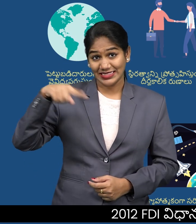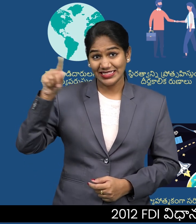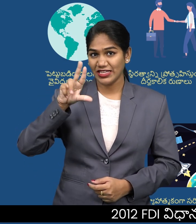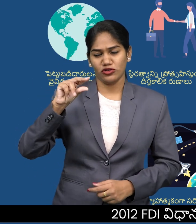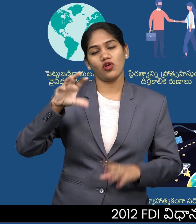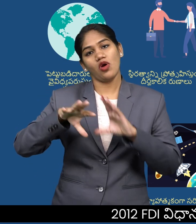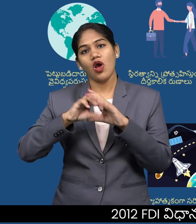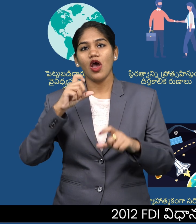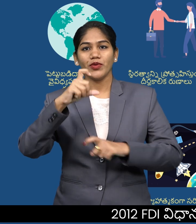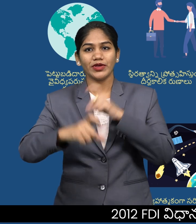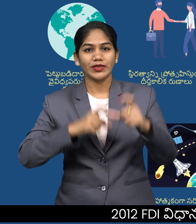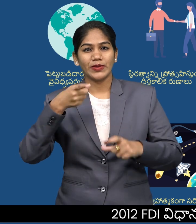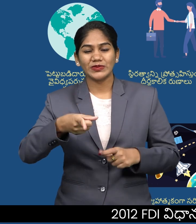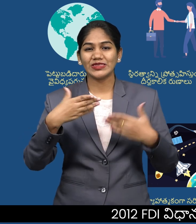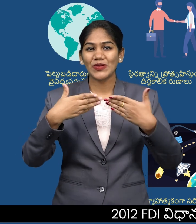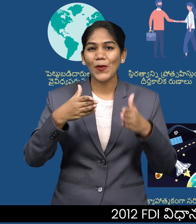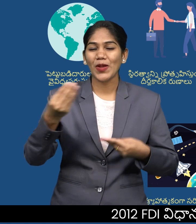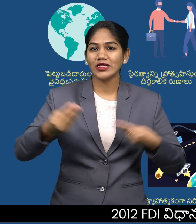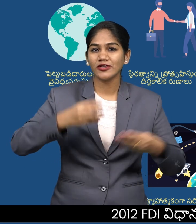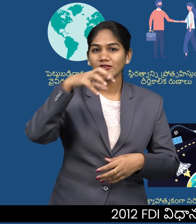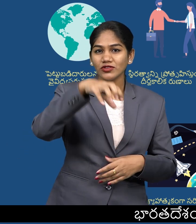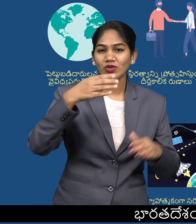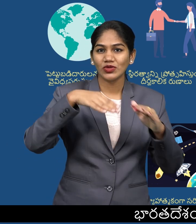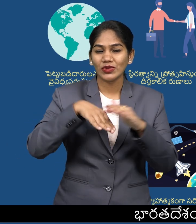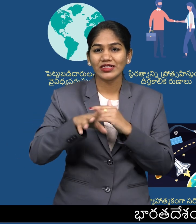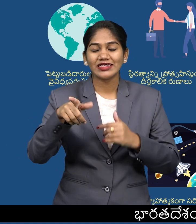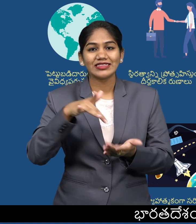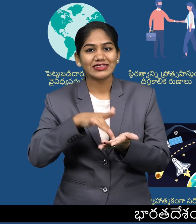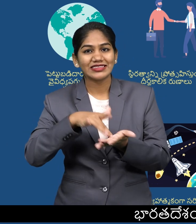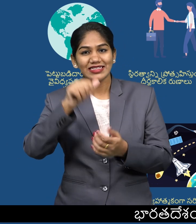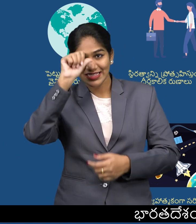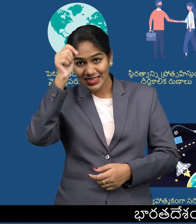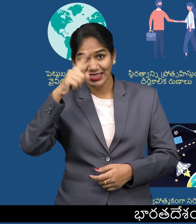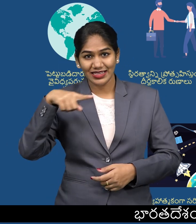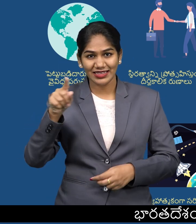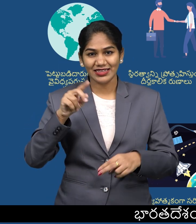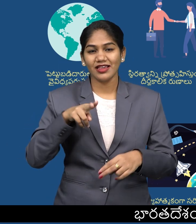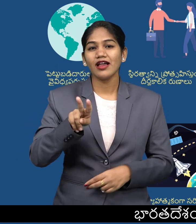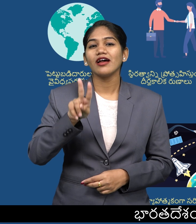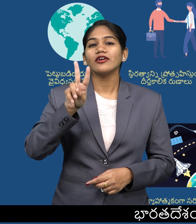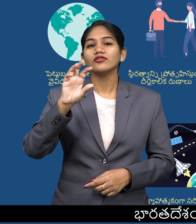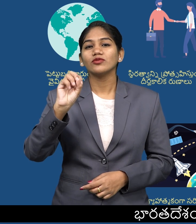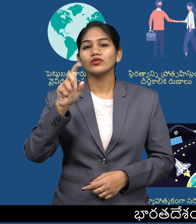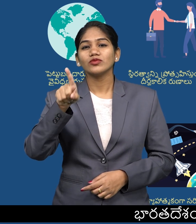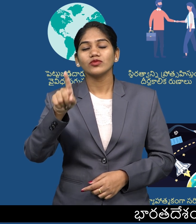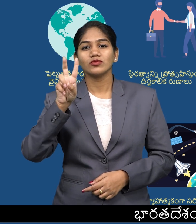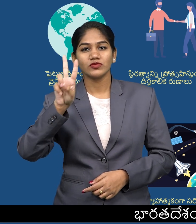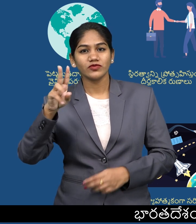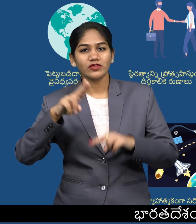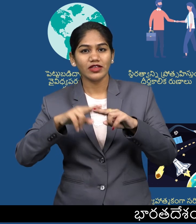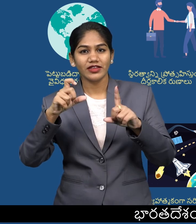2012 ఎఫ్డిఐ విధానం ప్రకారం విదేశీ కంపెనీలు భారతదేశంలో స్టోర్లను తెరవవచ్చు.